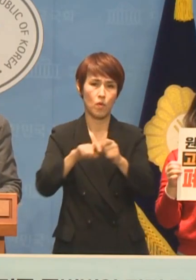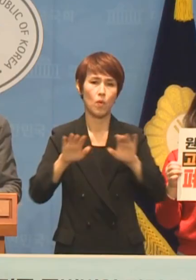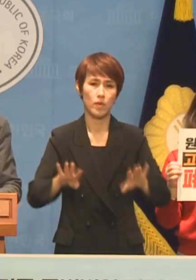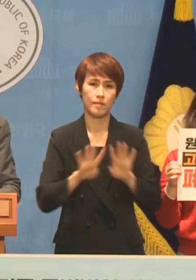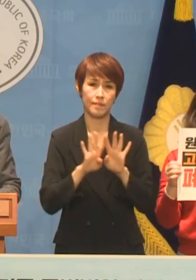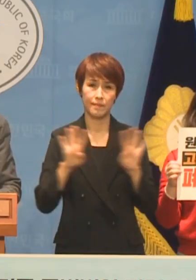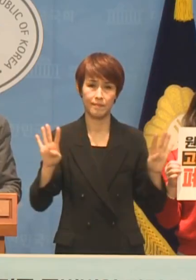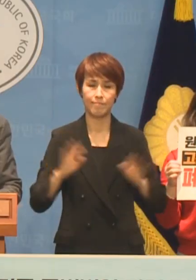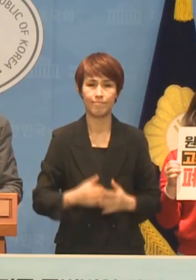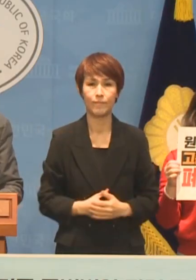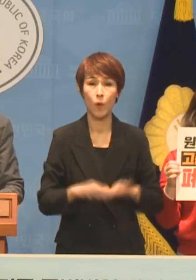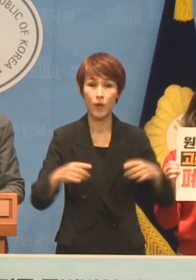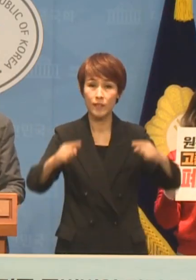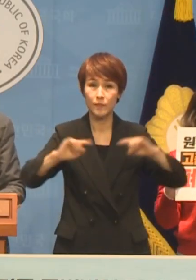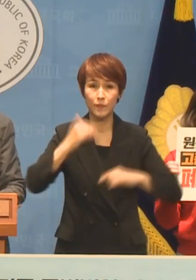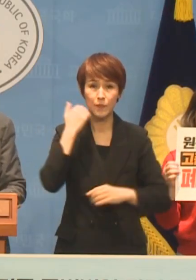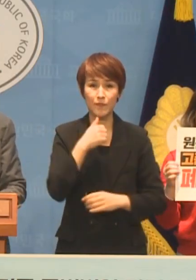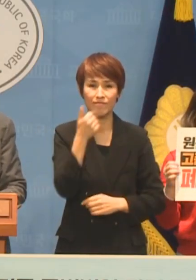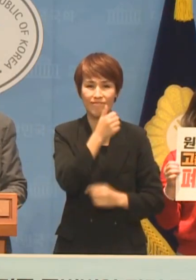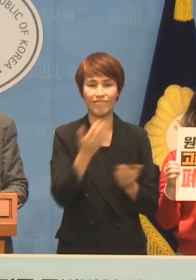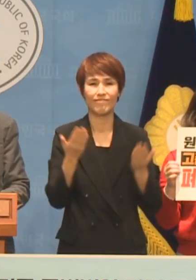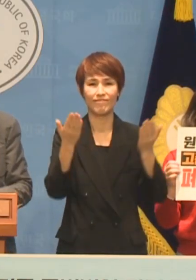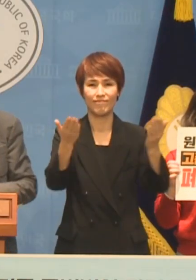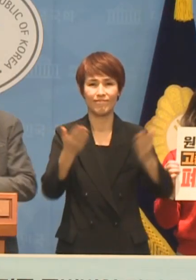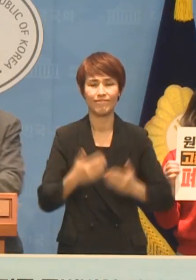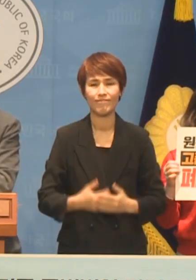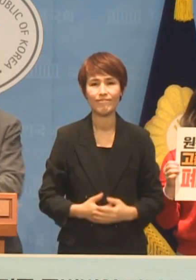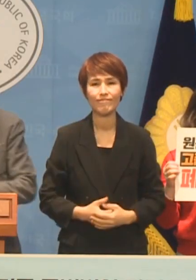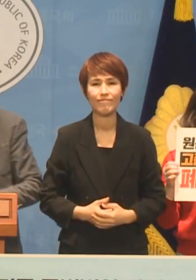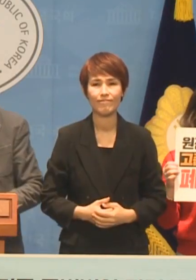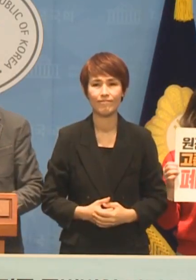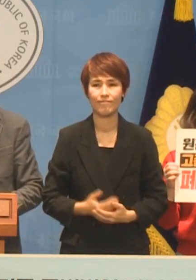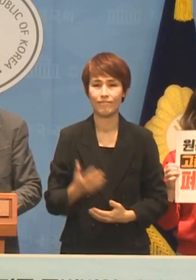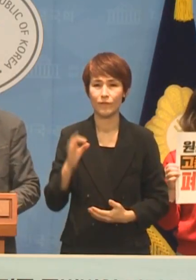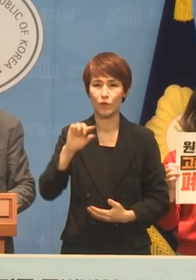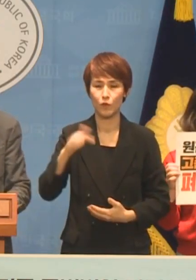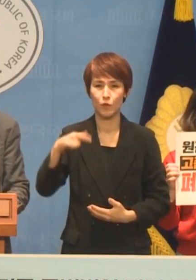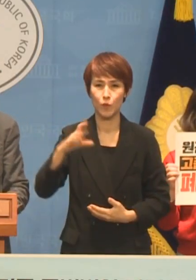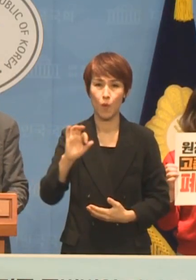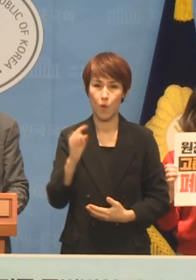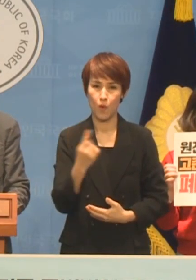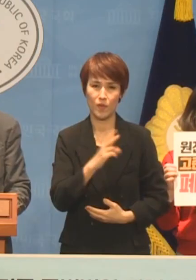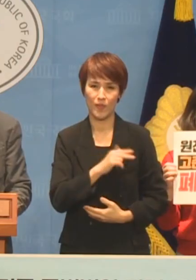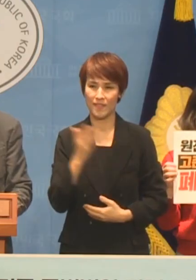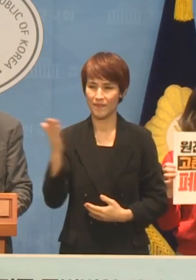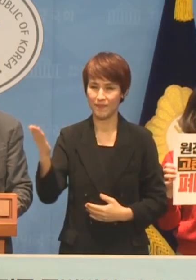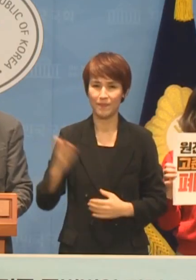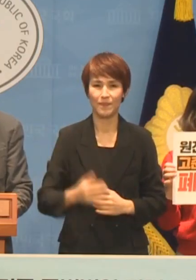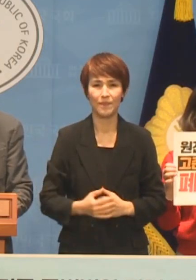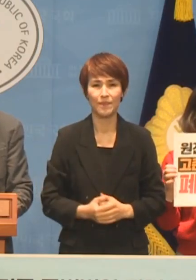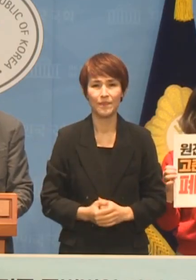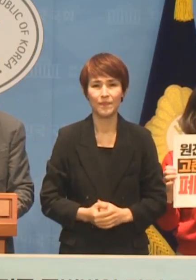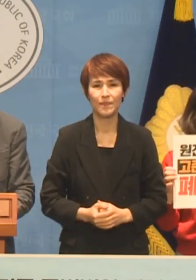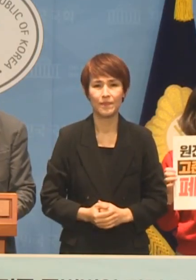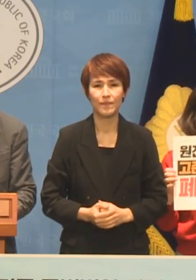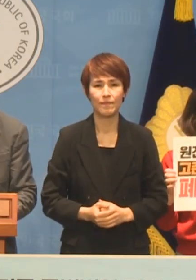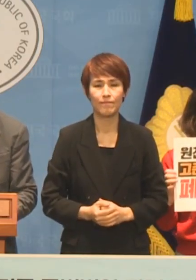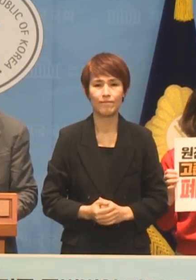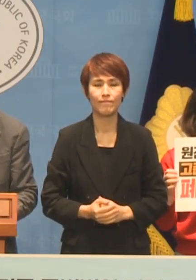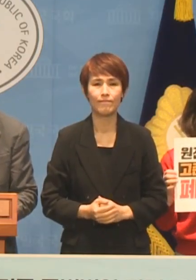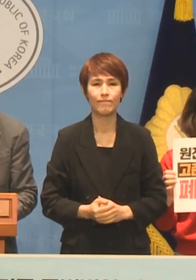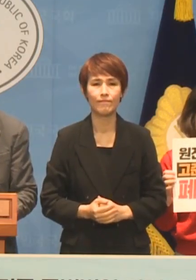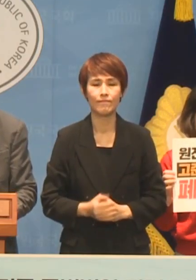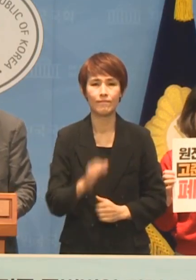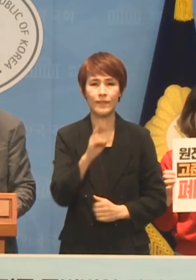오늘 참석자를 간략하게 좀 소개를 드리겠습니다. 옆에 윤종호 의원님 와 계시고요. 그다음에 천주교